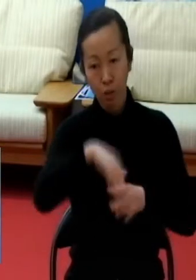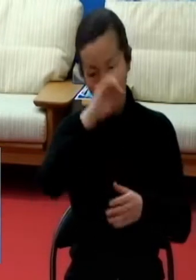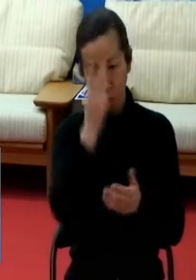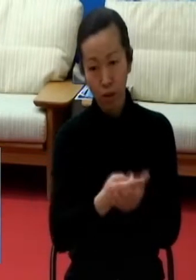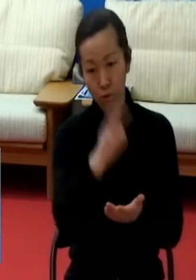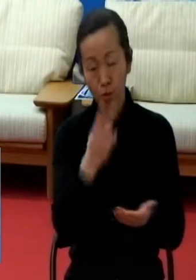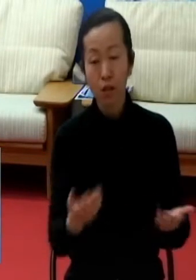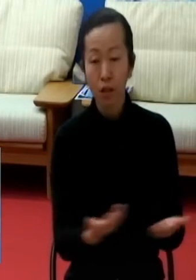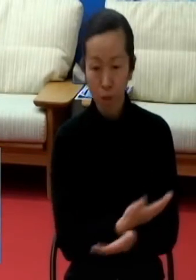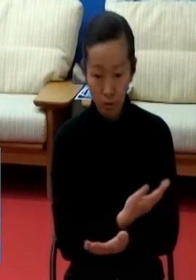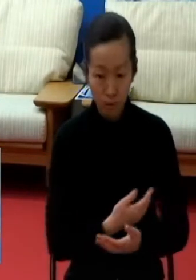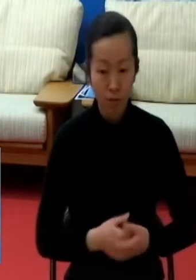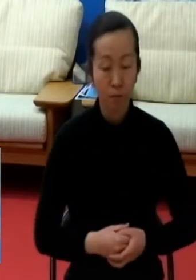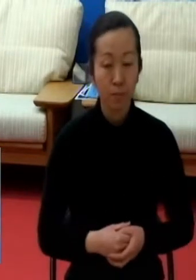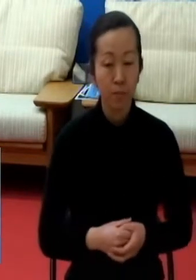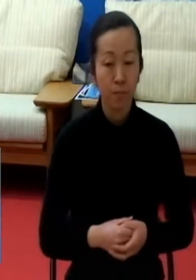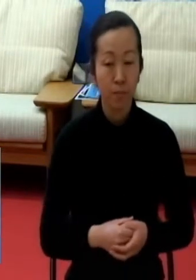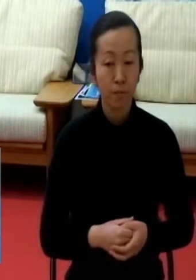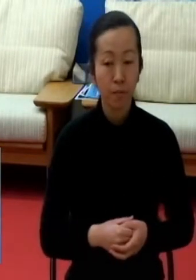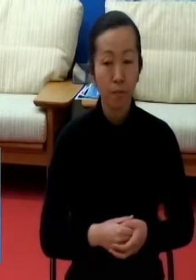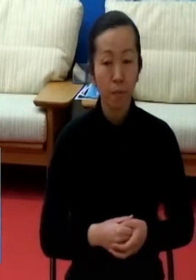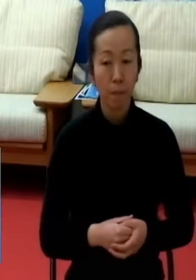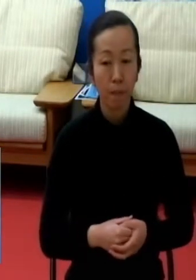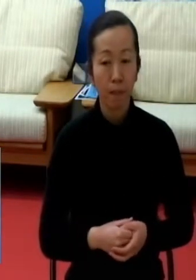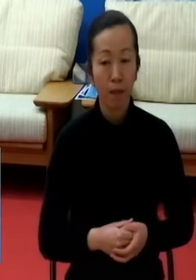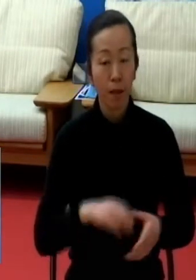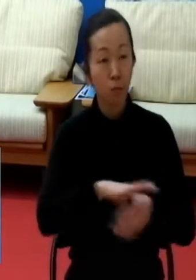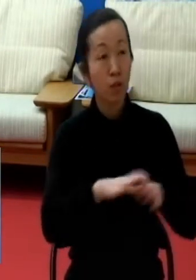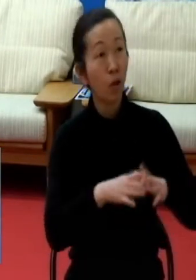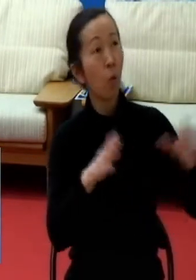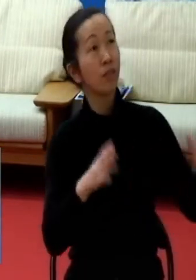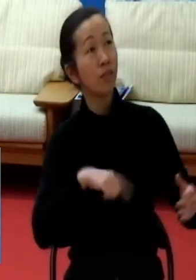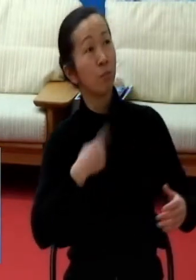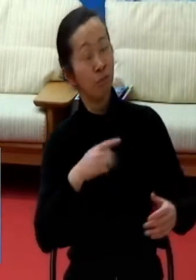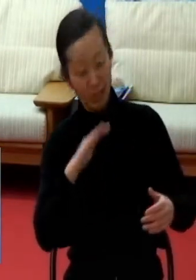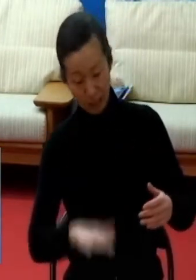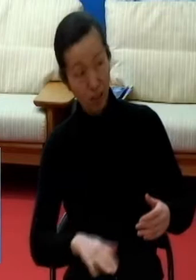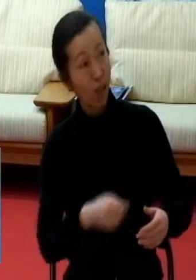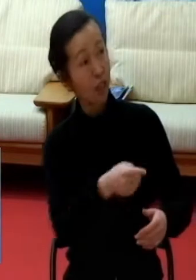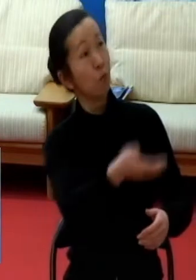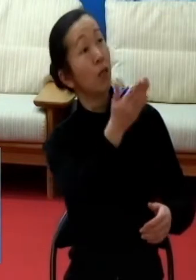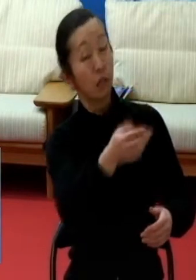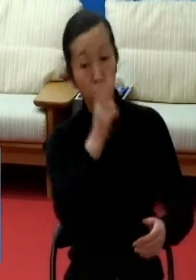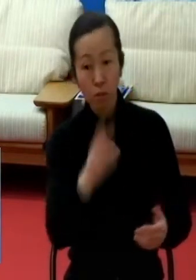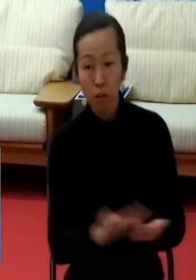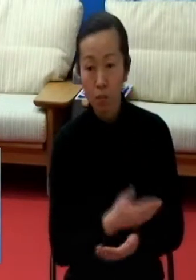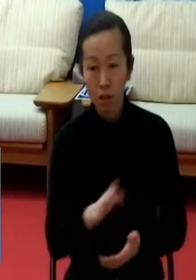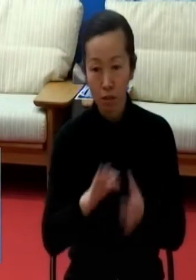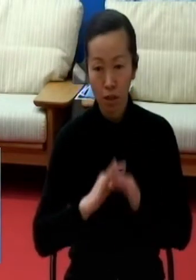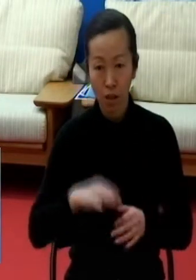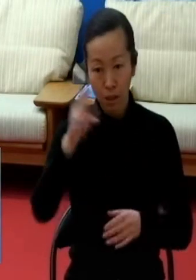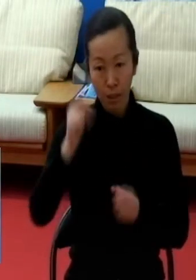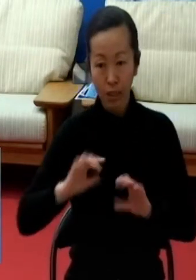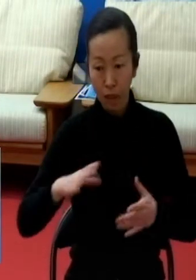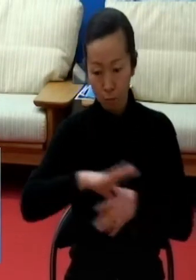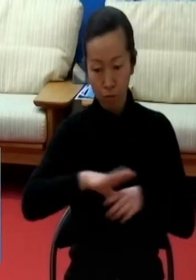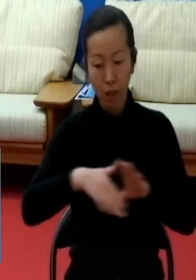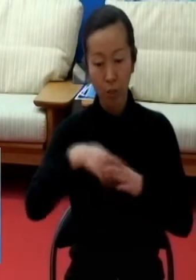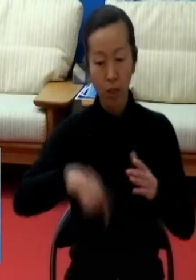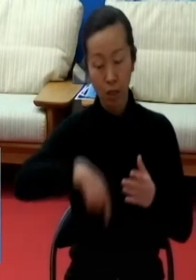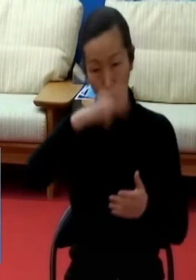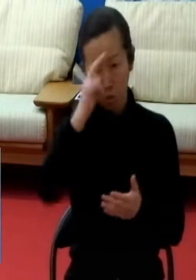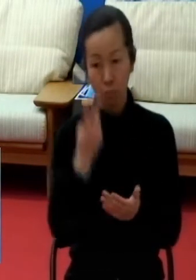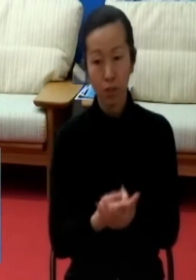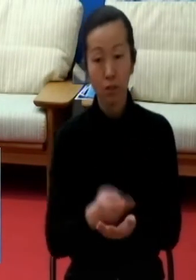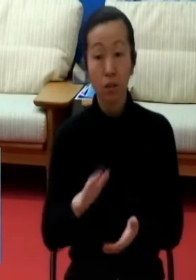이 ました。 세상에는 하나님이 없는 문화로 다 돼버렸습니다. この世の中には全てが神様がいない文化です。 그래서 우리는 문화